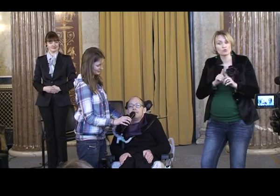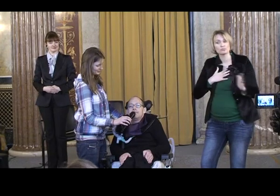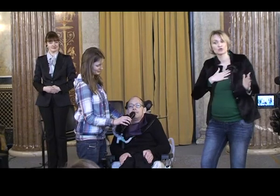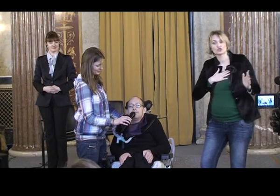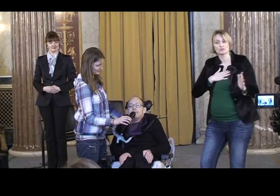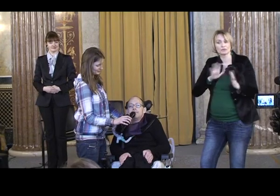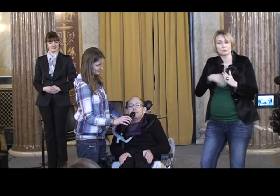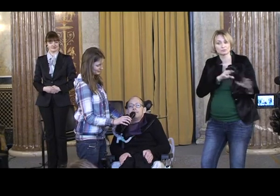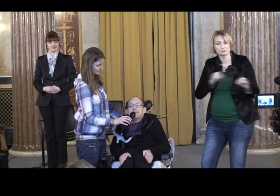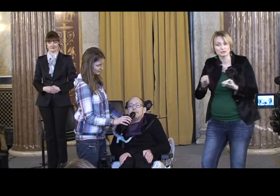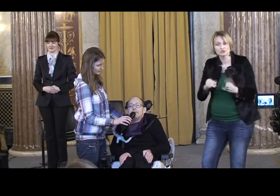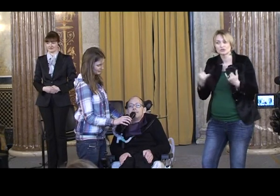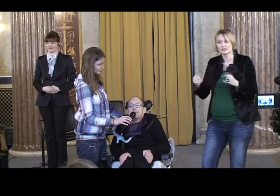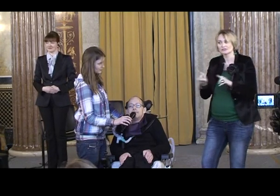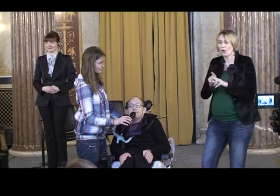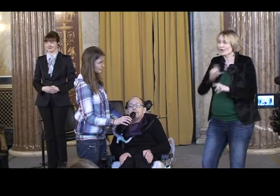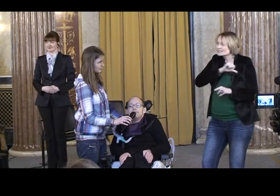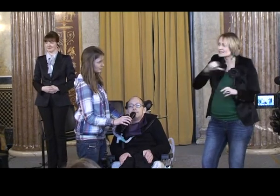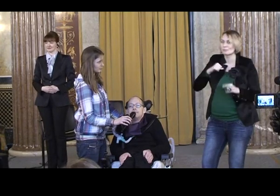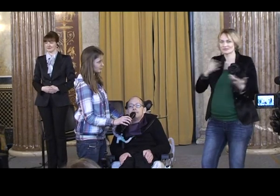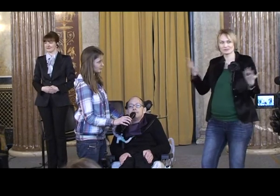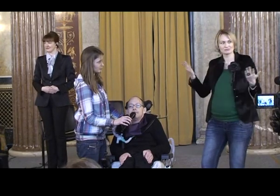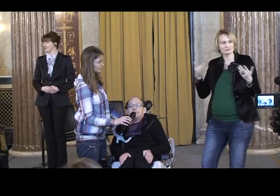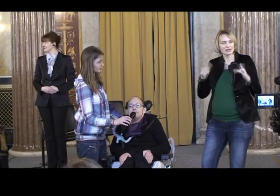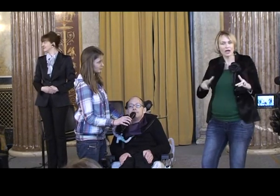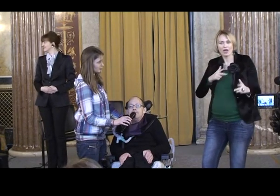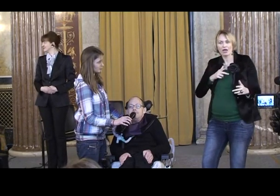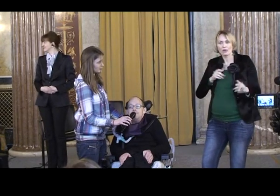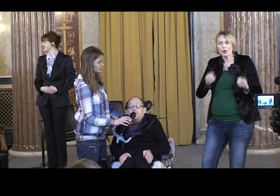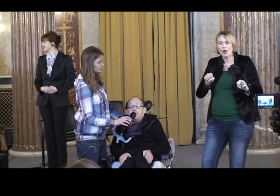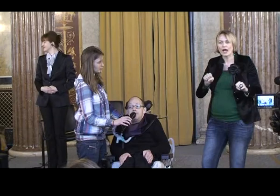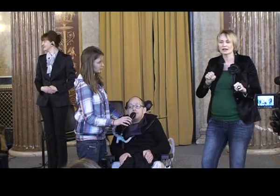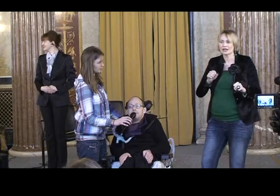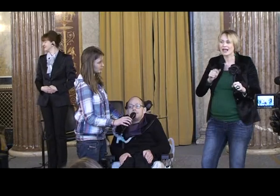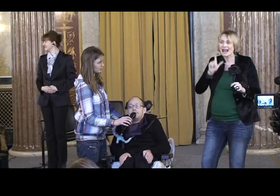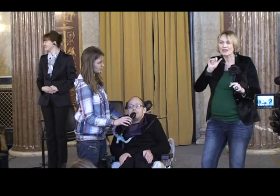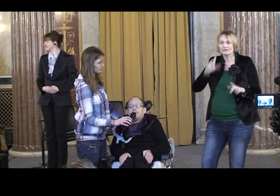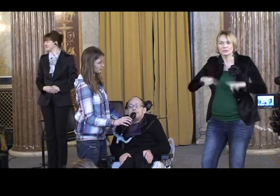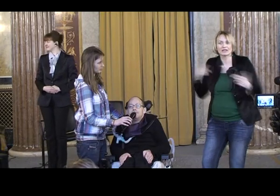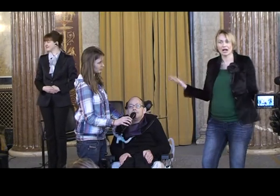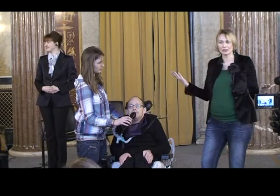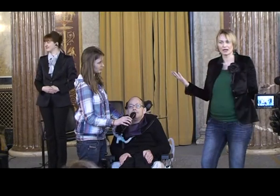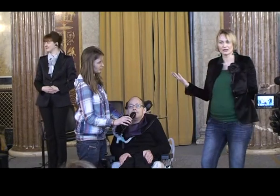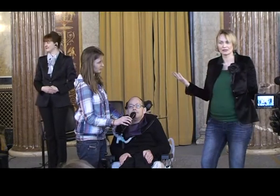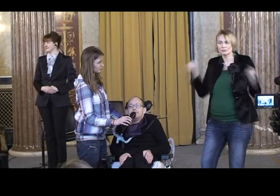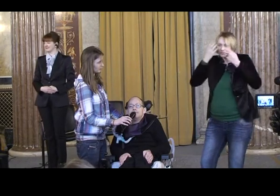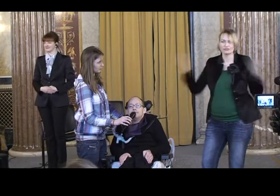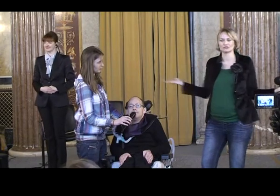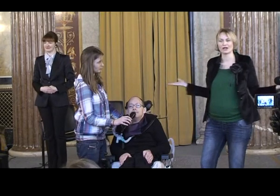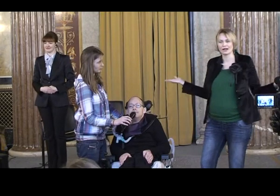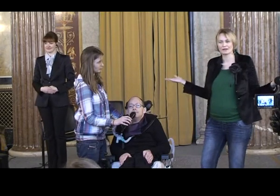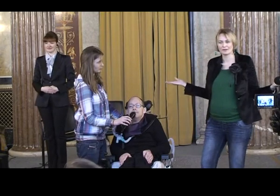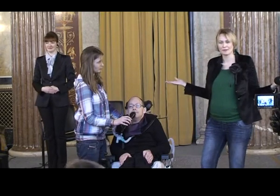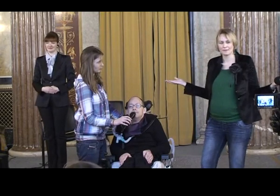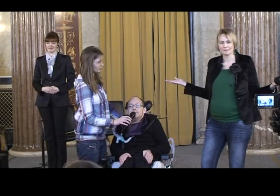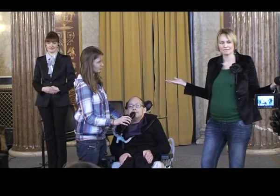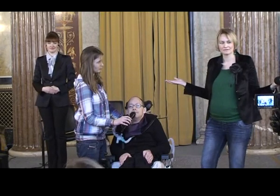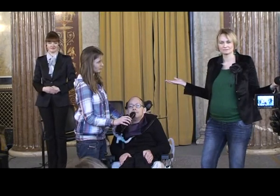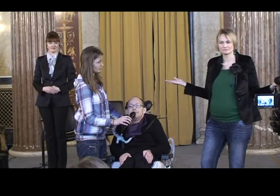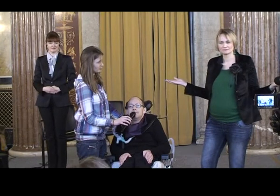Auf der Homepage wurde bereits auch eine Übersetzung der Hymne gebracht. Man kann also sehen, es gibt Möglichkeiten, live hier jetzt diese